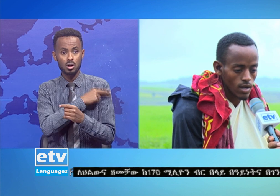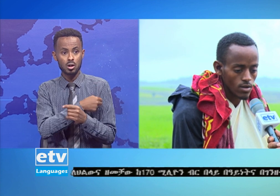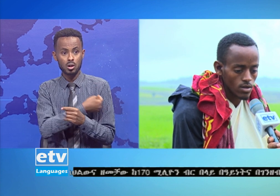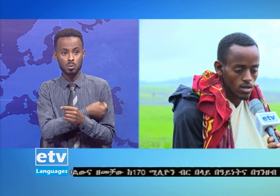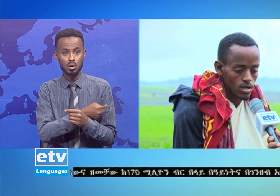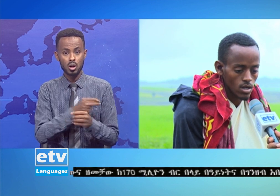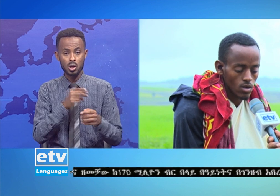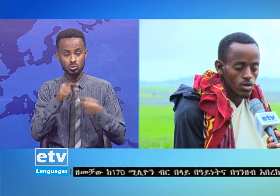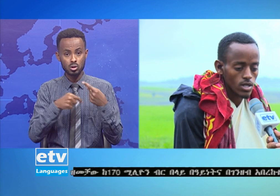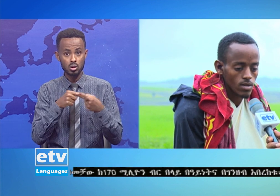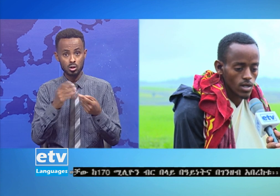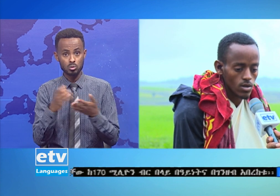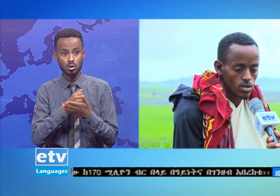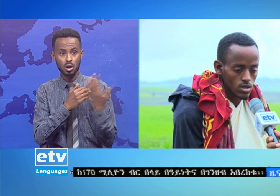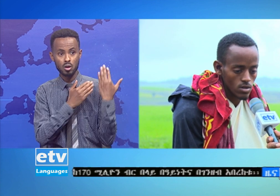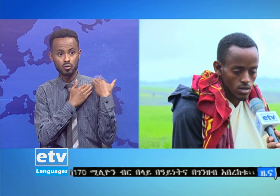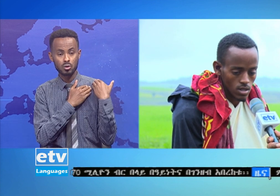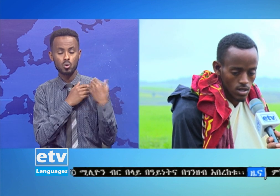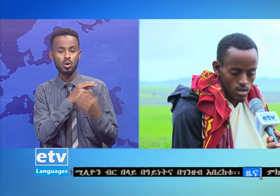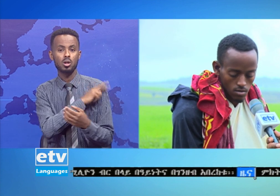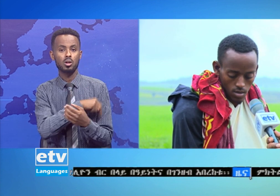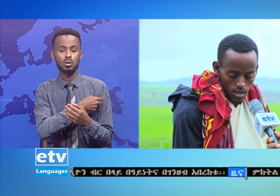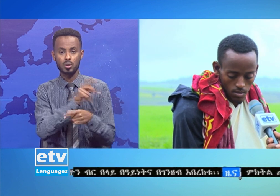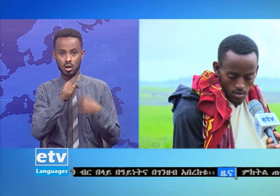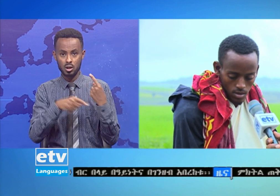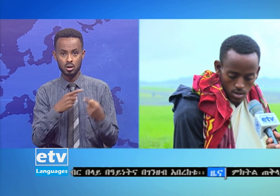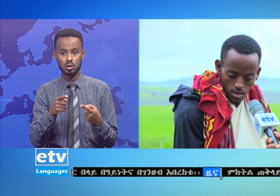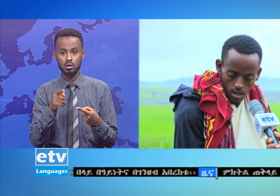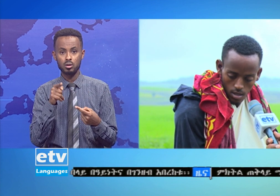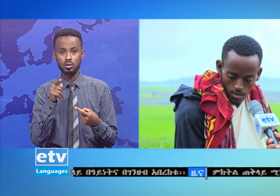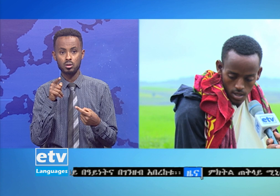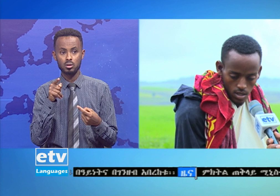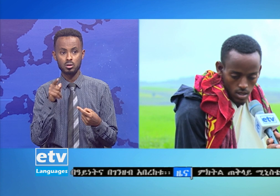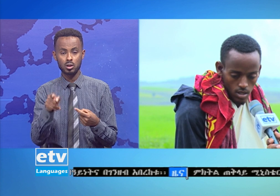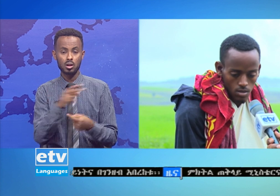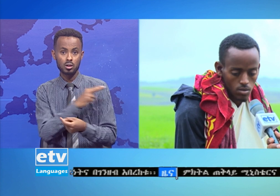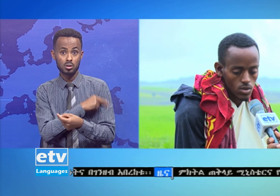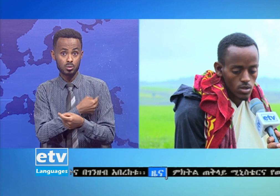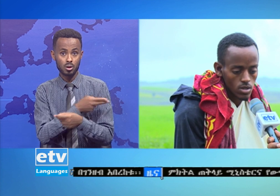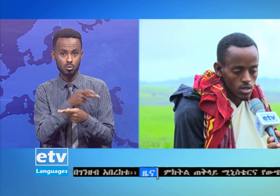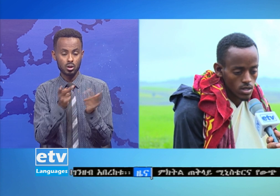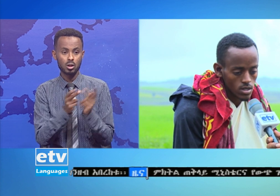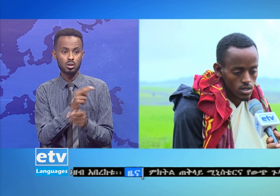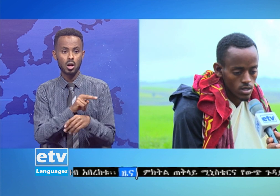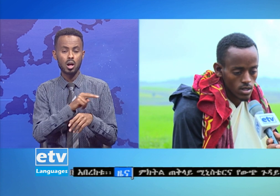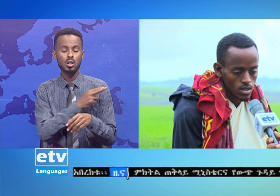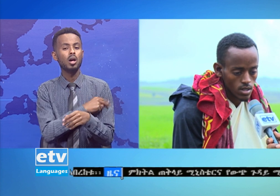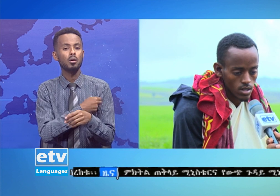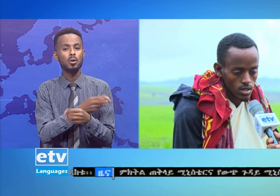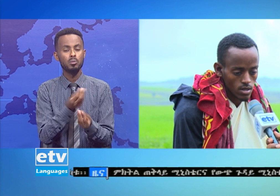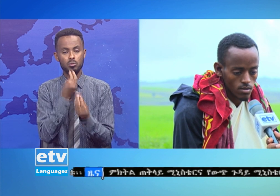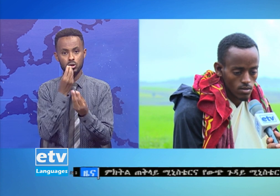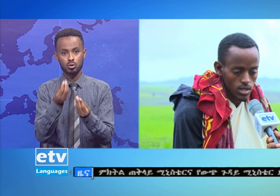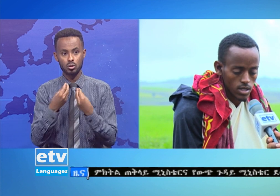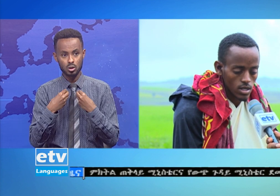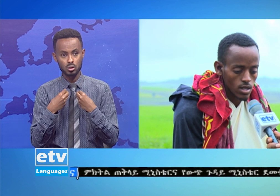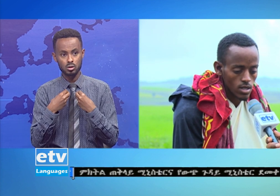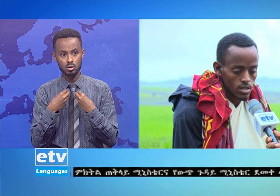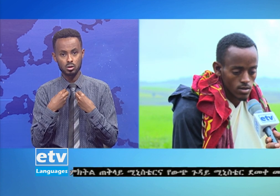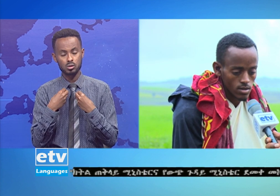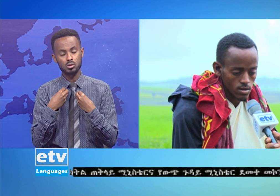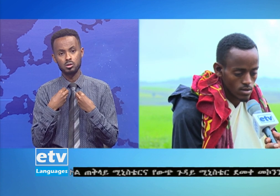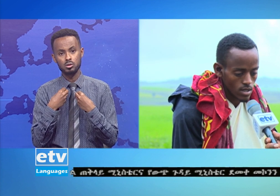ያለው ኃላፊ ወደ ሕክምና ወሰደው። በጣም ታክሜ ምግብ ሰጠኝ፣